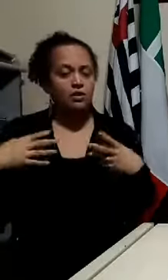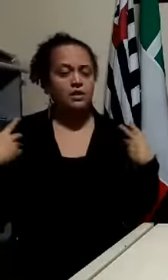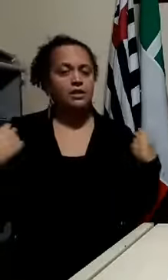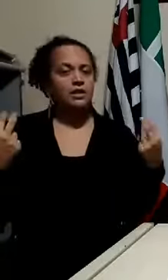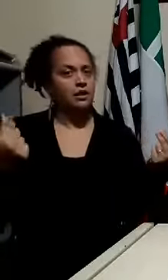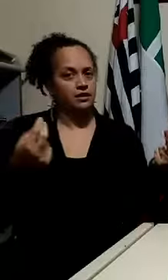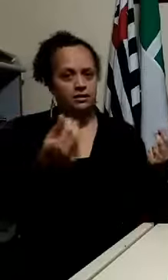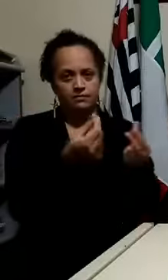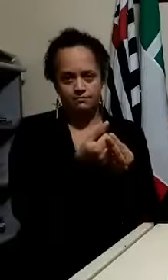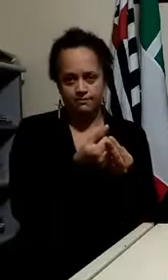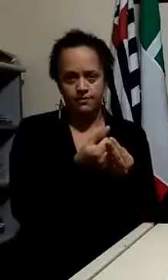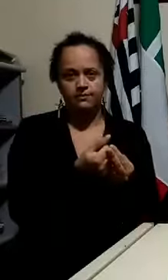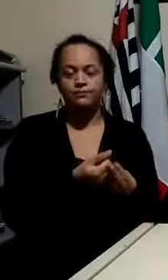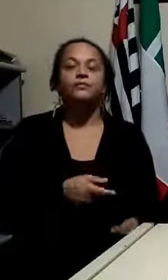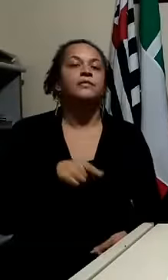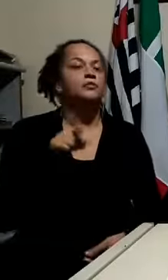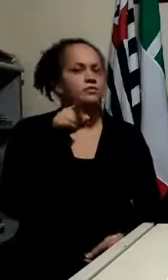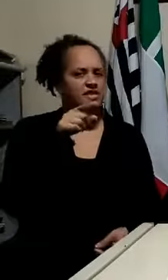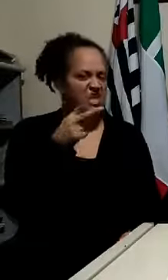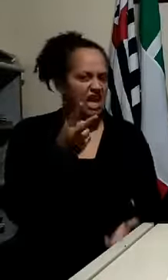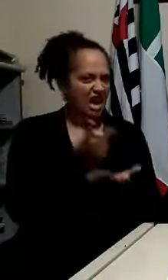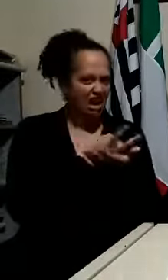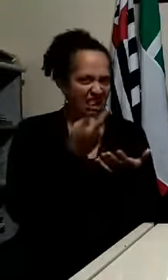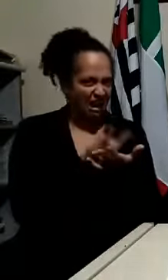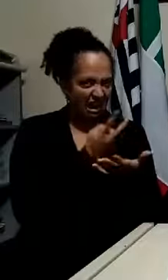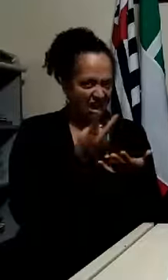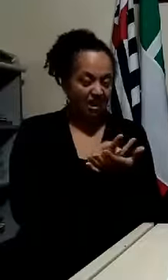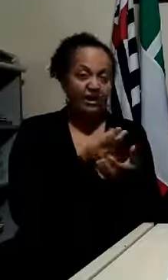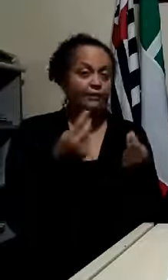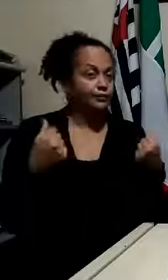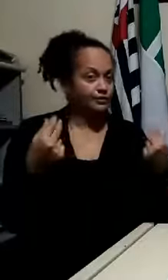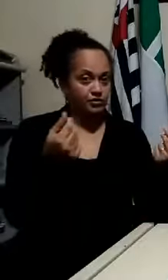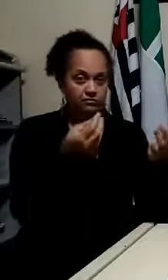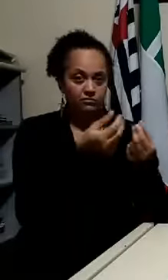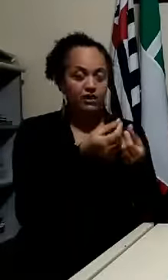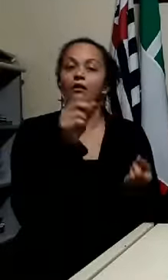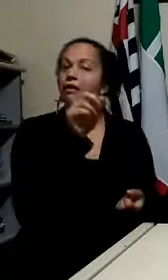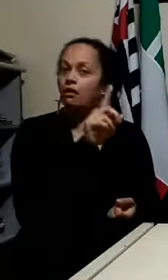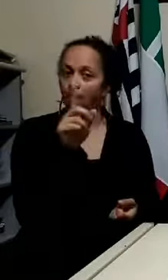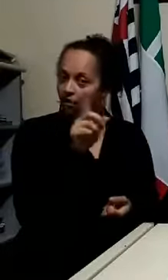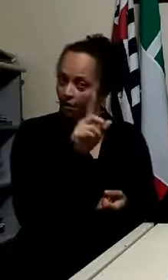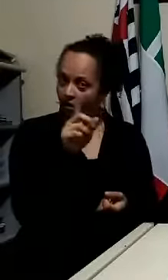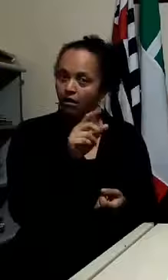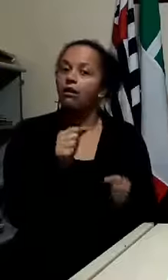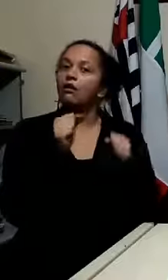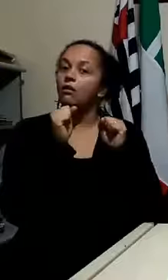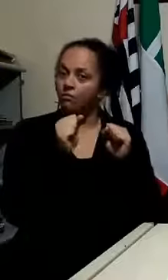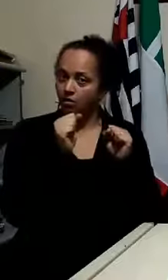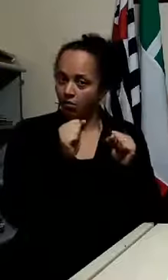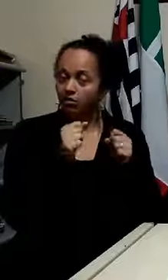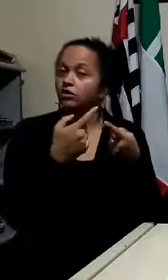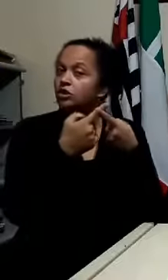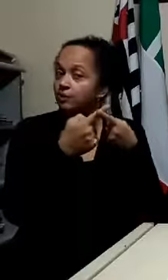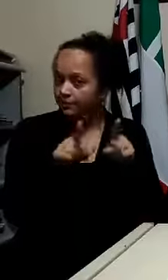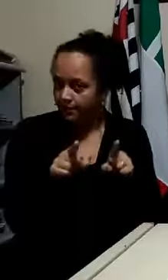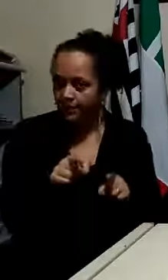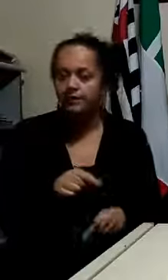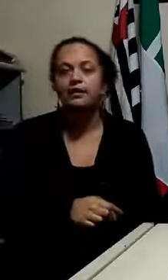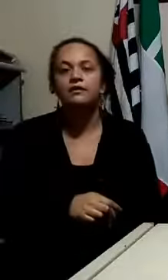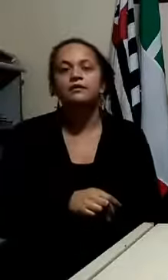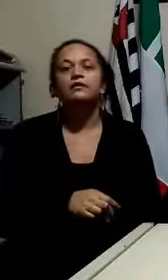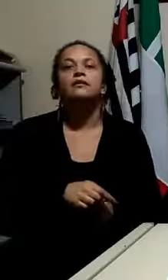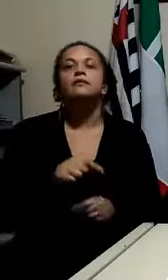não é errado. Tanto que a Bíblia diz que a riqueza do ímpio será depositada por justo. Mas para que das riquezas de